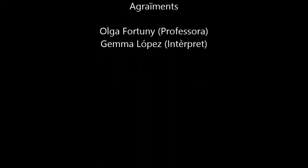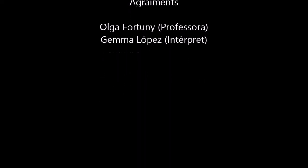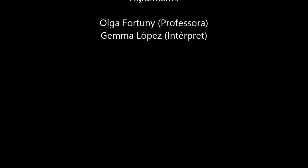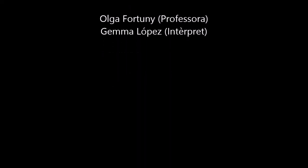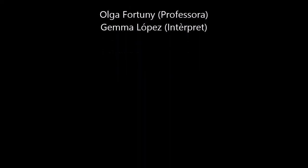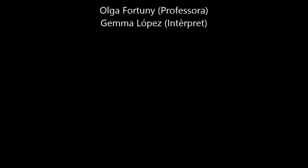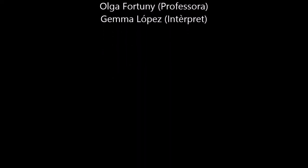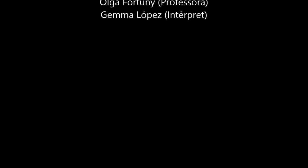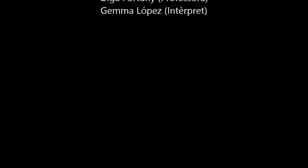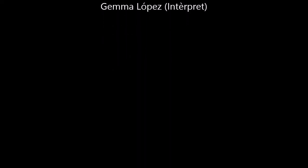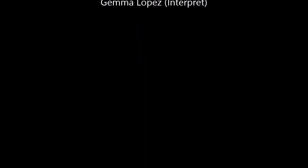eh?